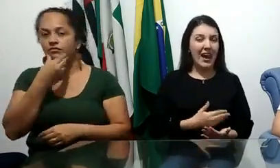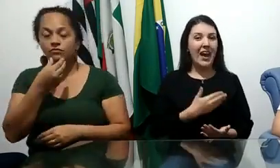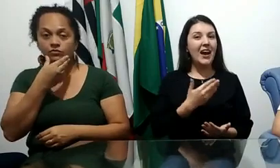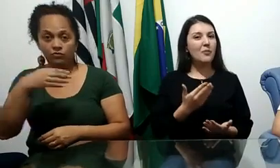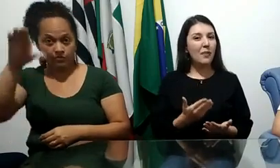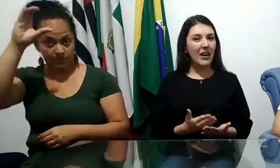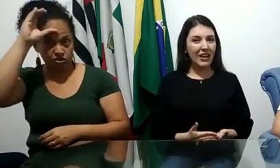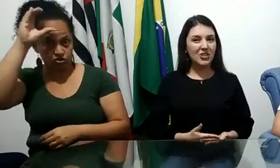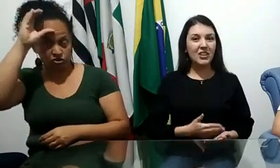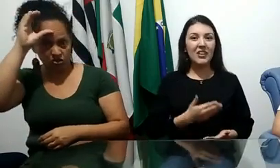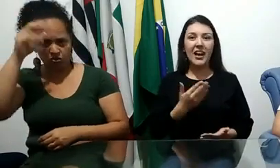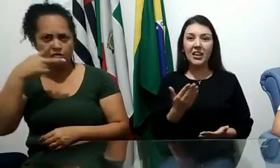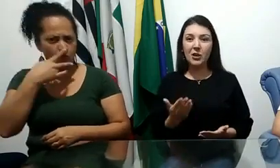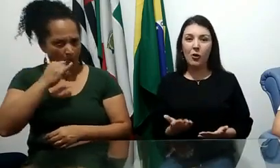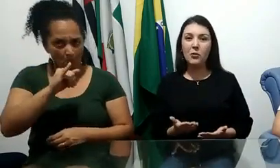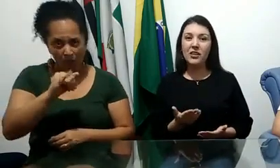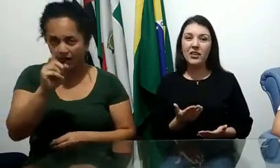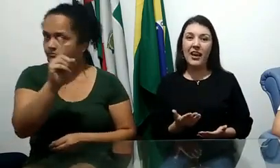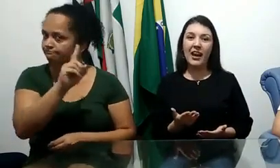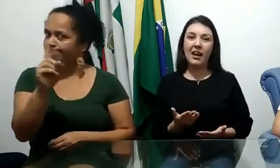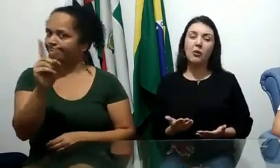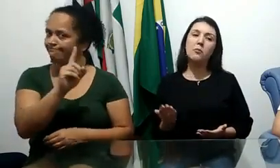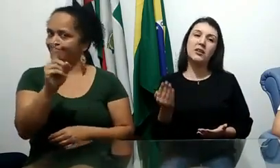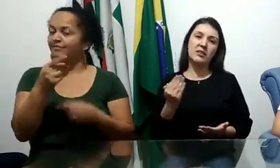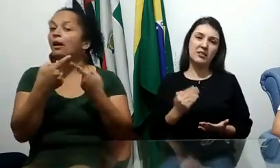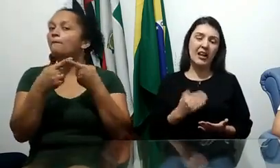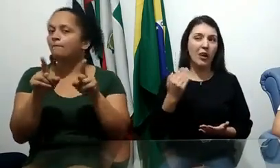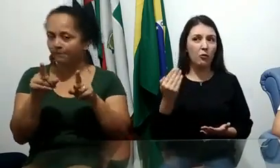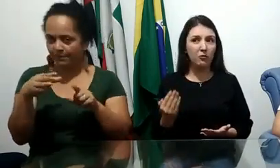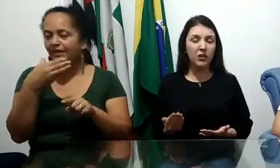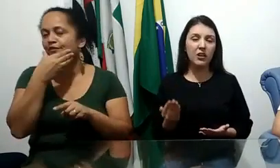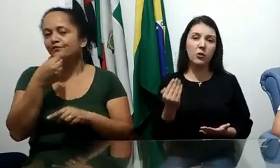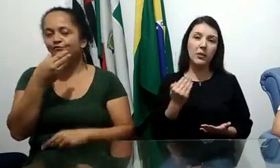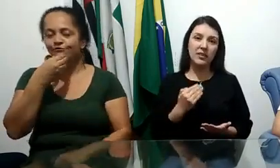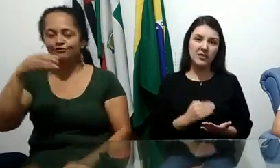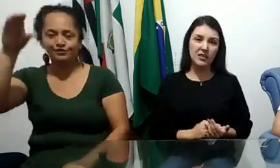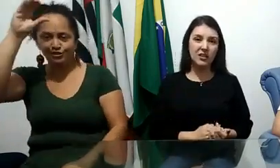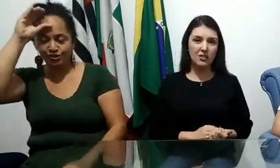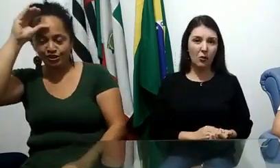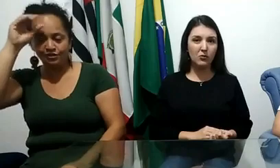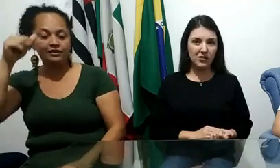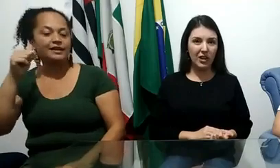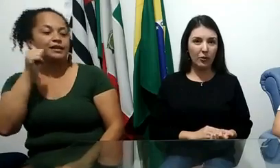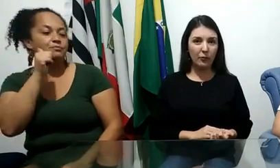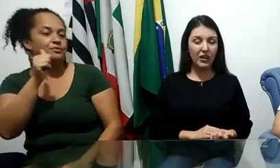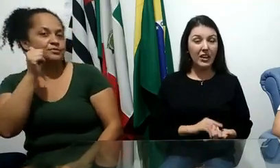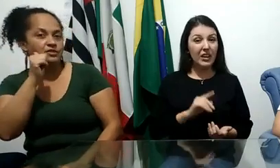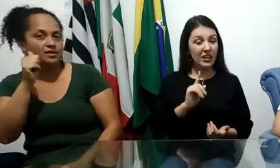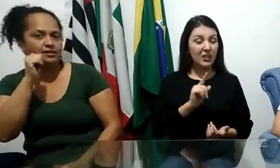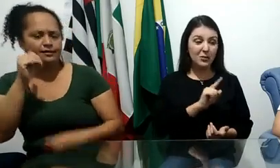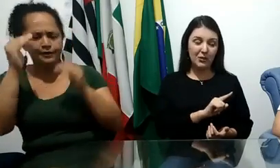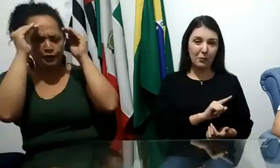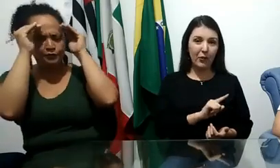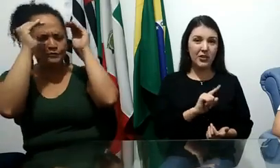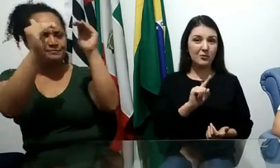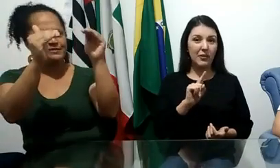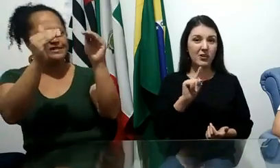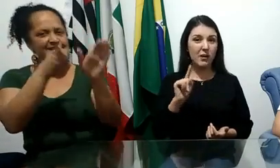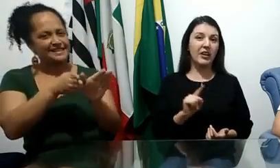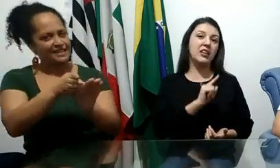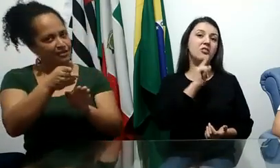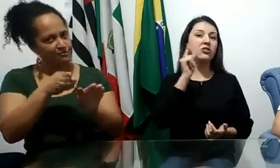pai, era um parente que a criou, e ela obedecia, ela ouvia e obedecia esse conselho. E isso